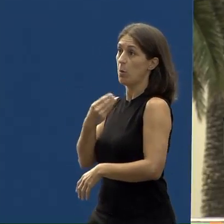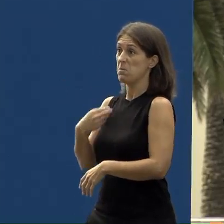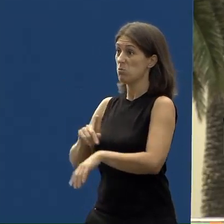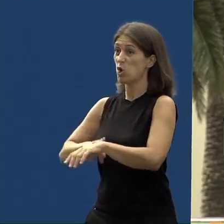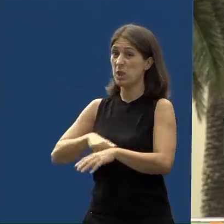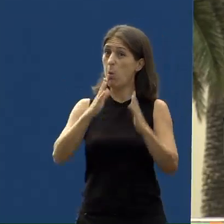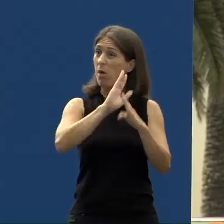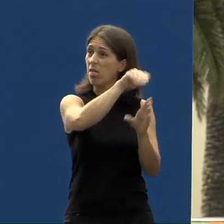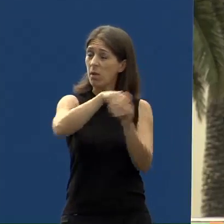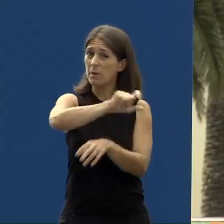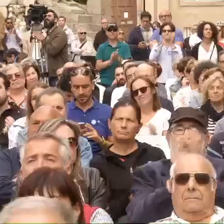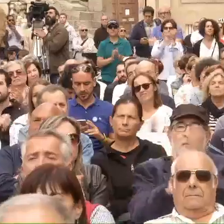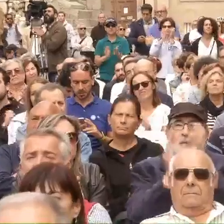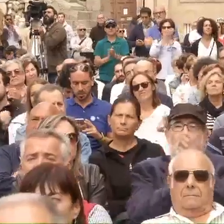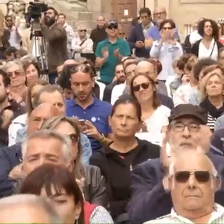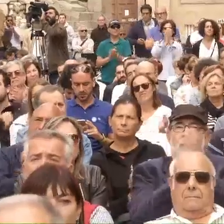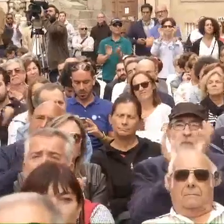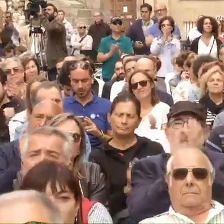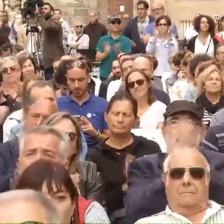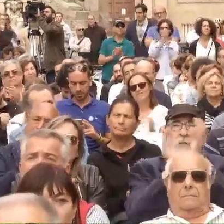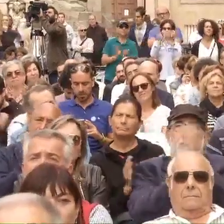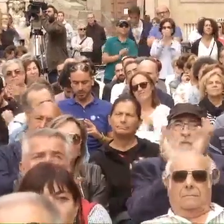casas. E aquí